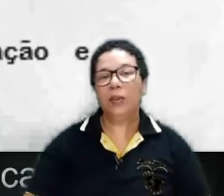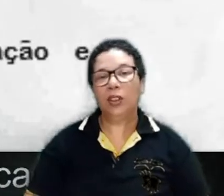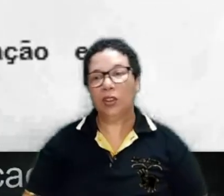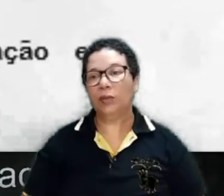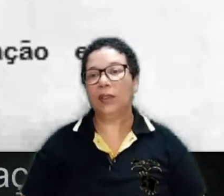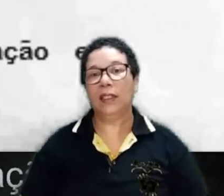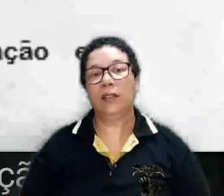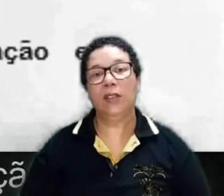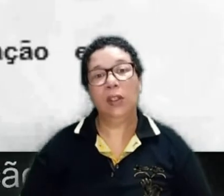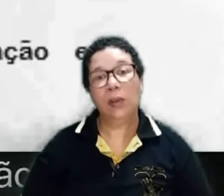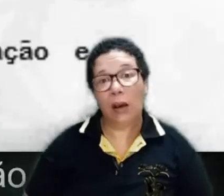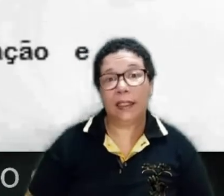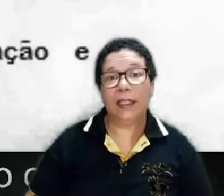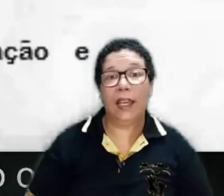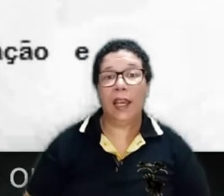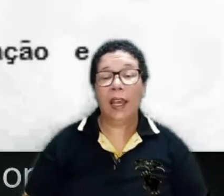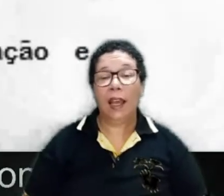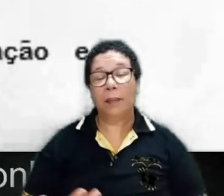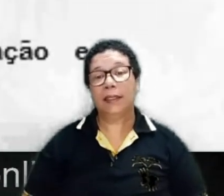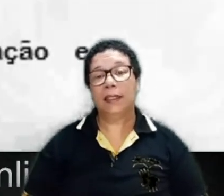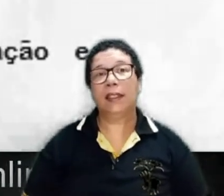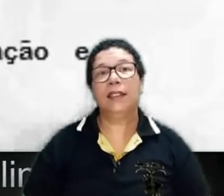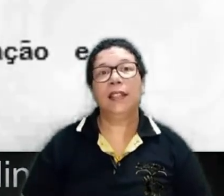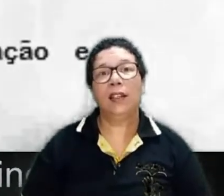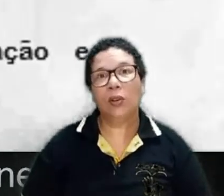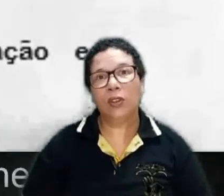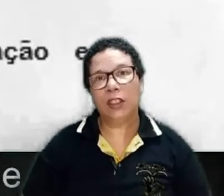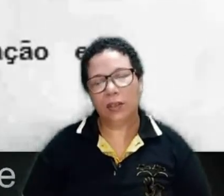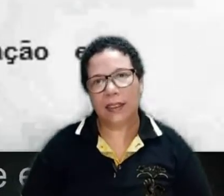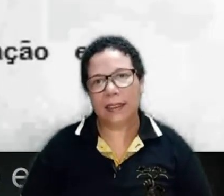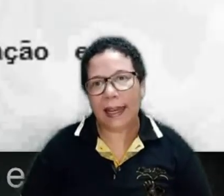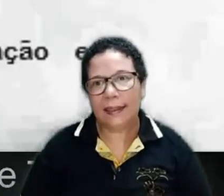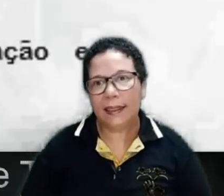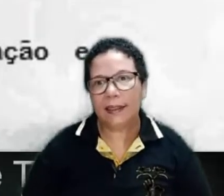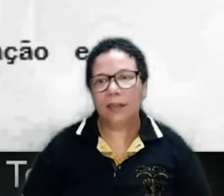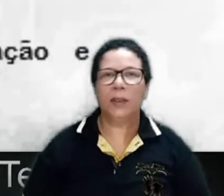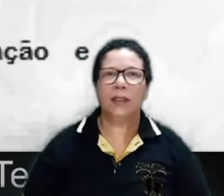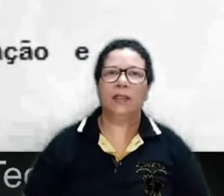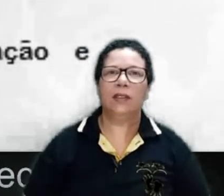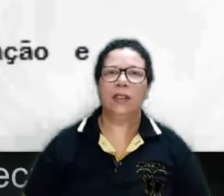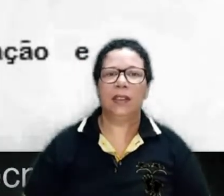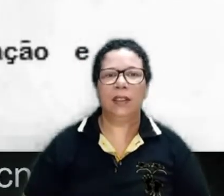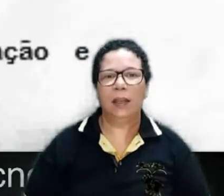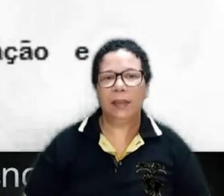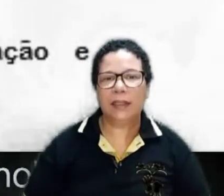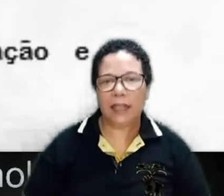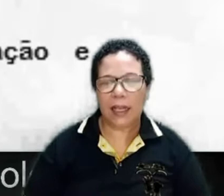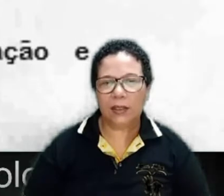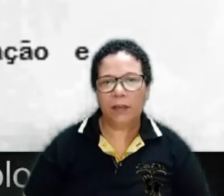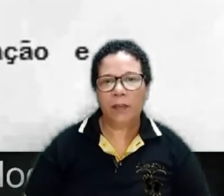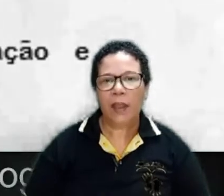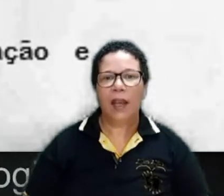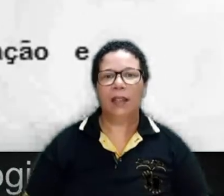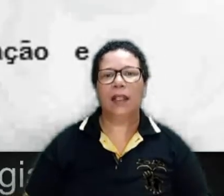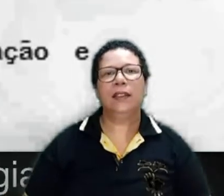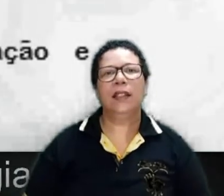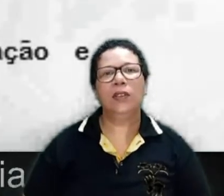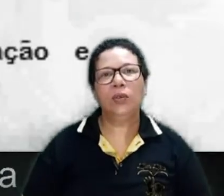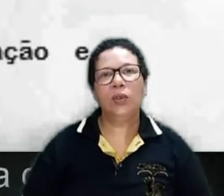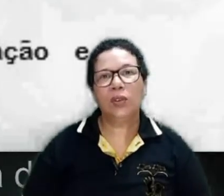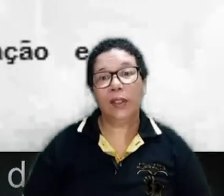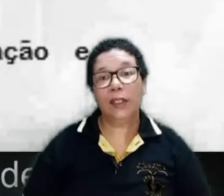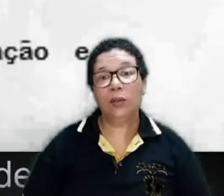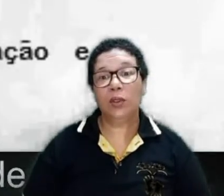vamos ao objetivo desta videoaula, que é apresentar as tecnologias utilizadas no processo de ensino e aprendizagem, analisar